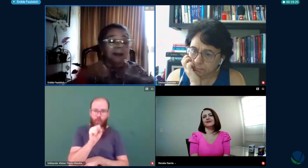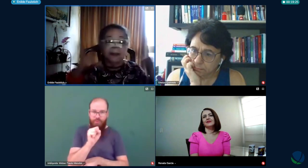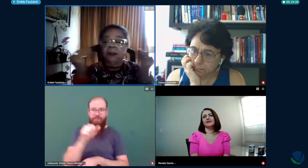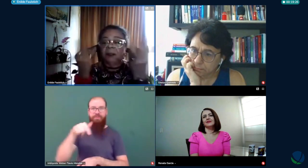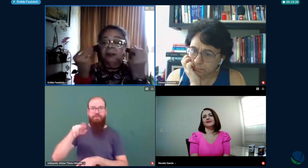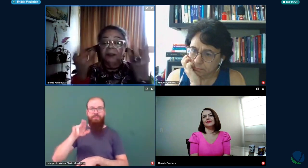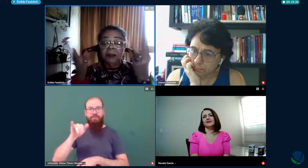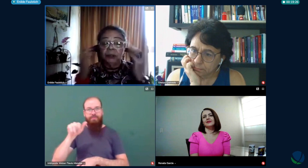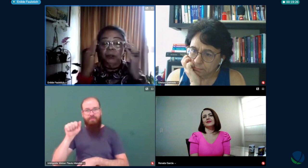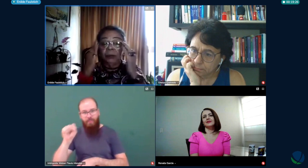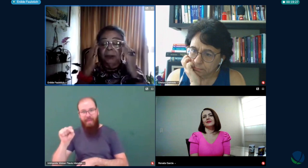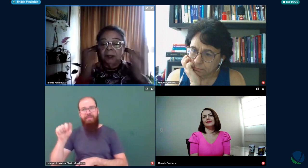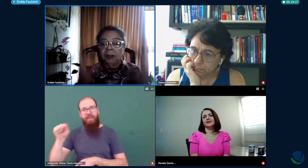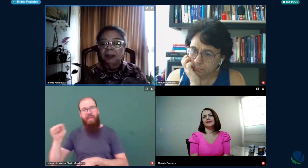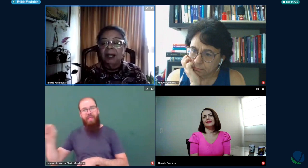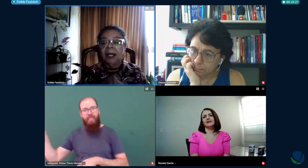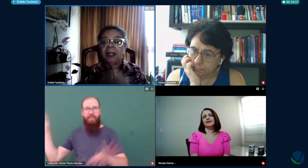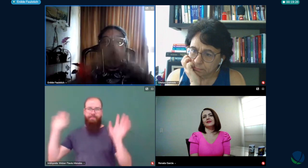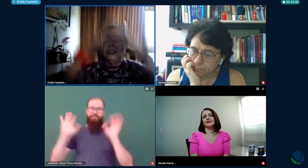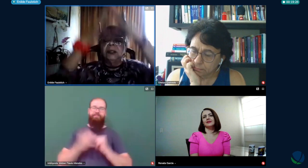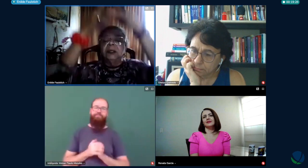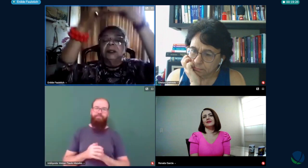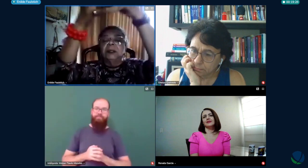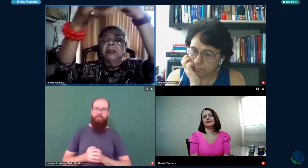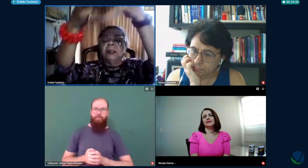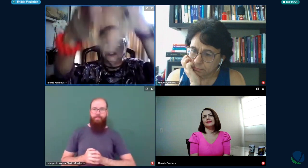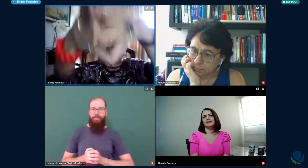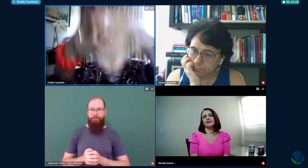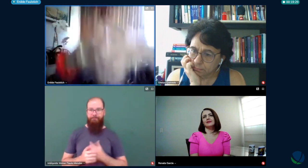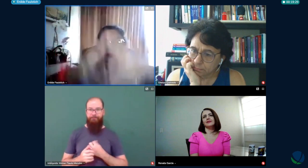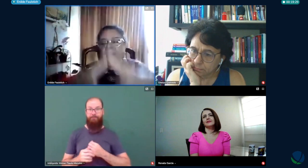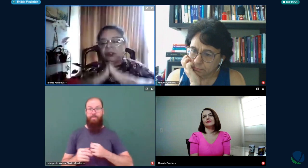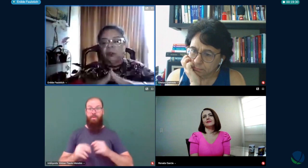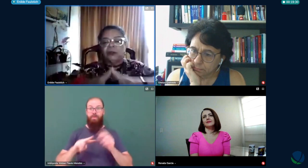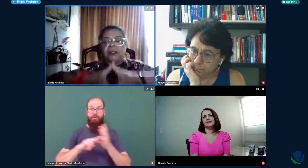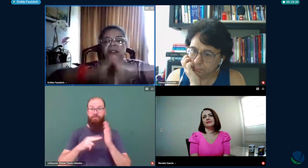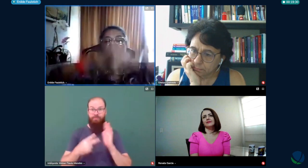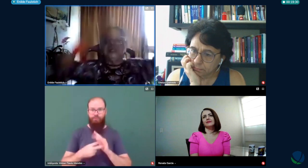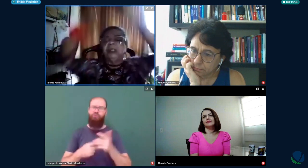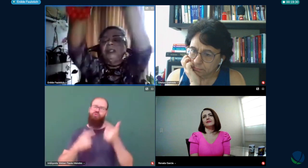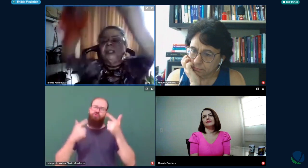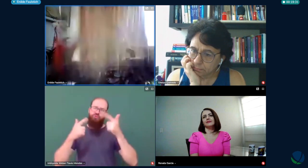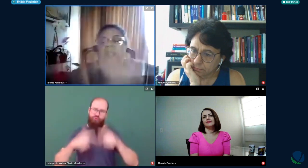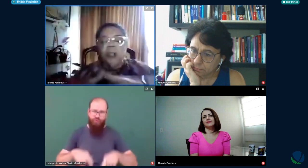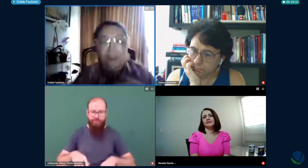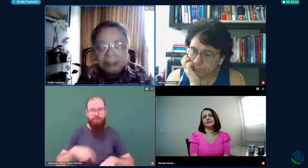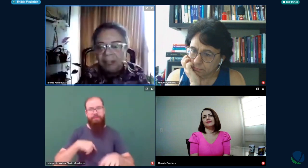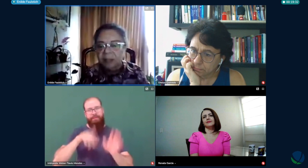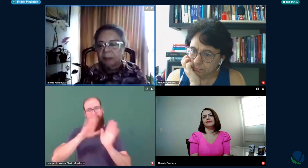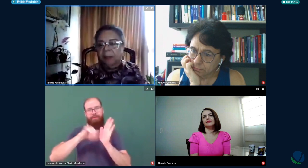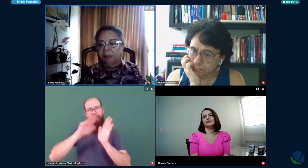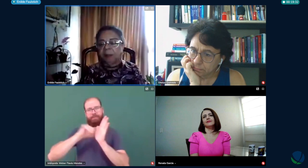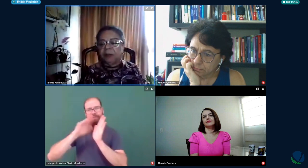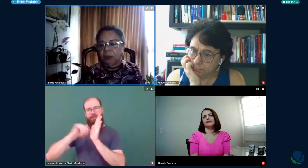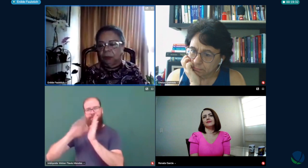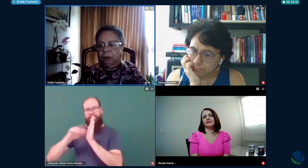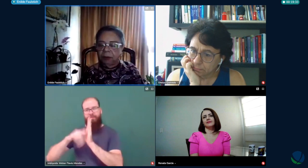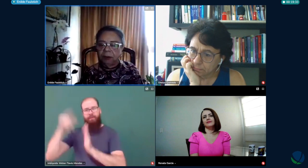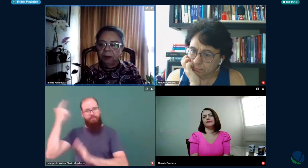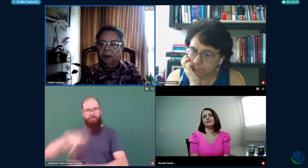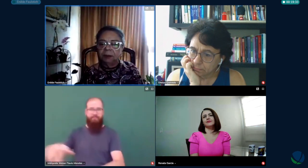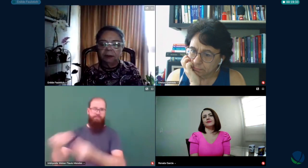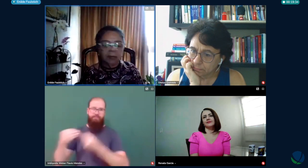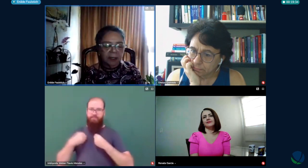os quais, que é assim, ó. Chove. Lá eu li todinho de novo, falei, tira, e não manda mais para o revisor